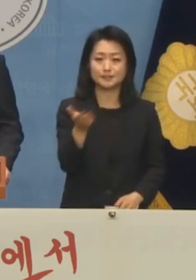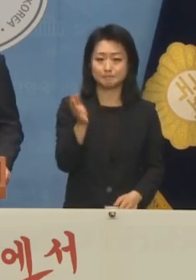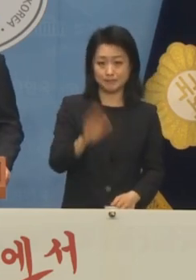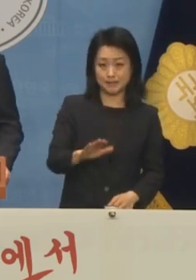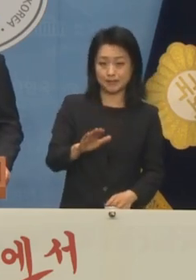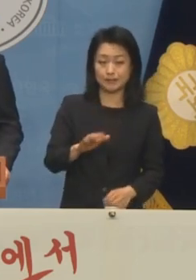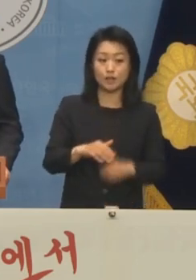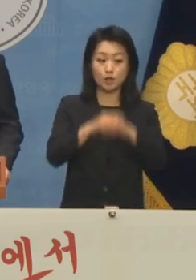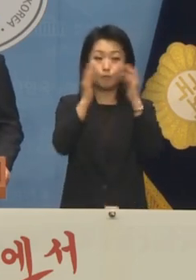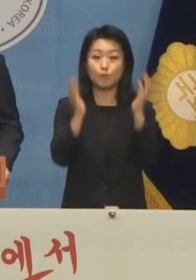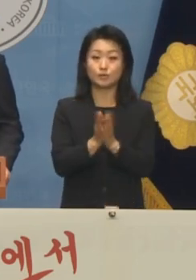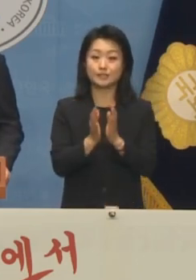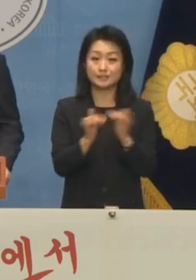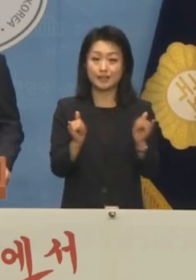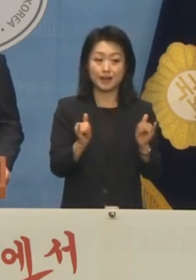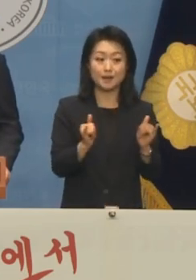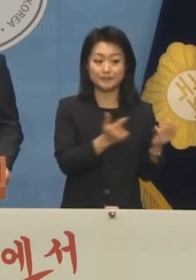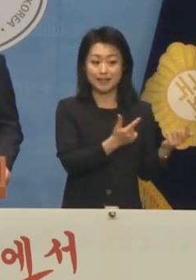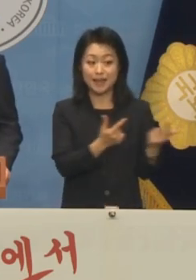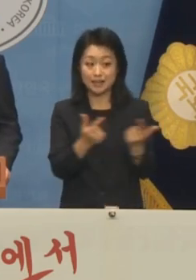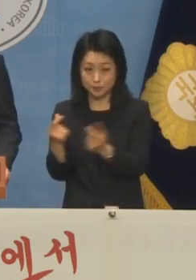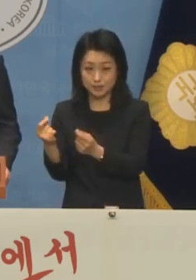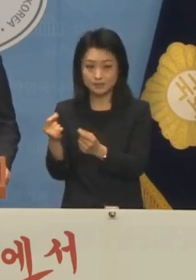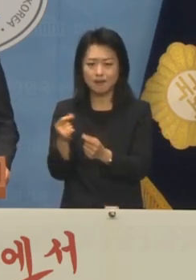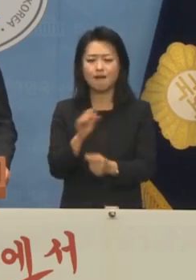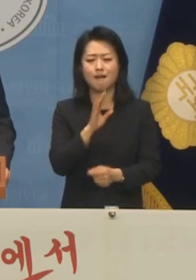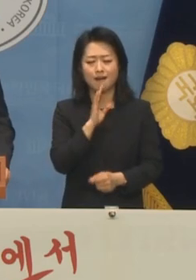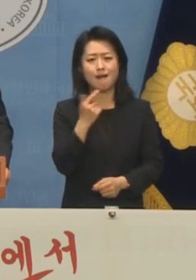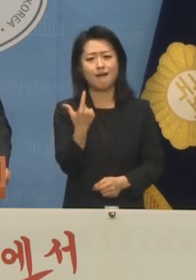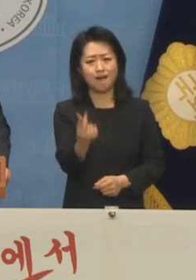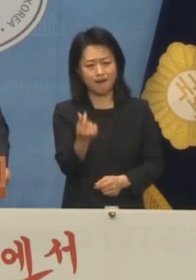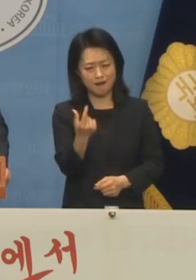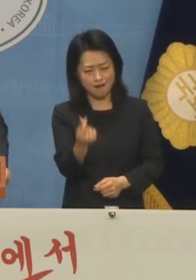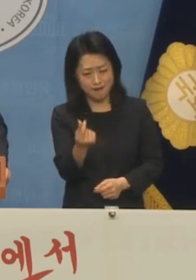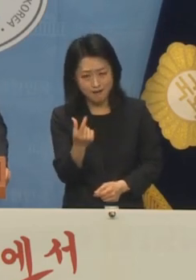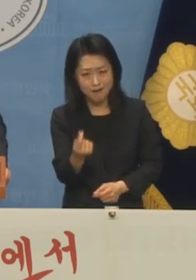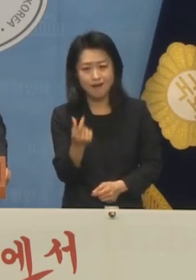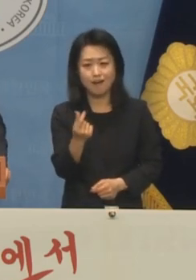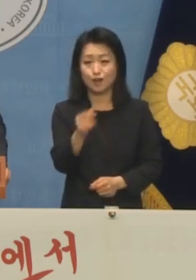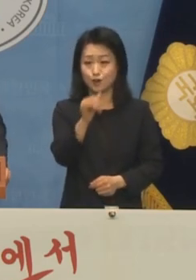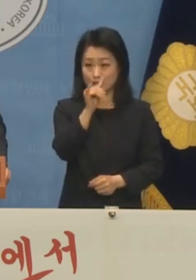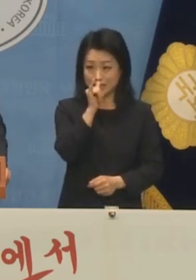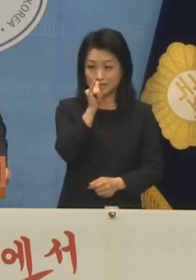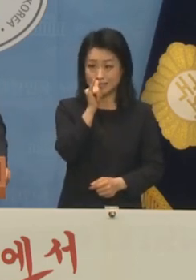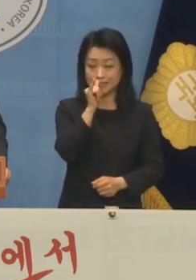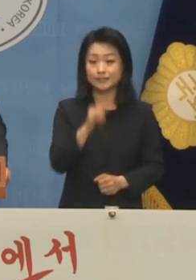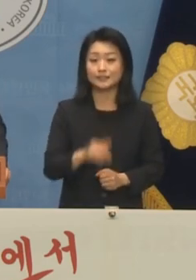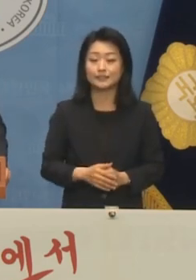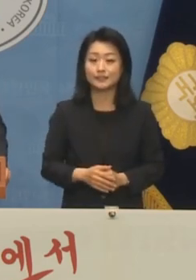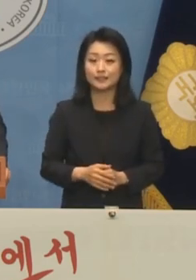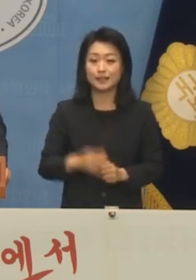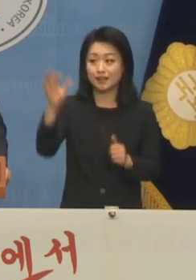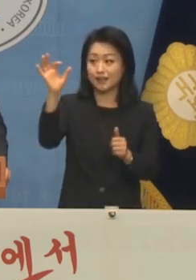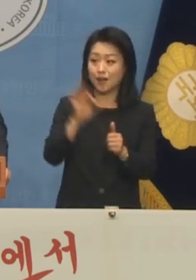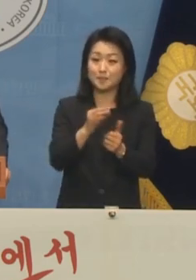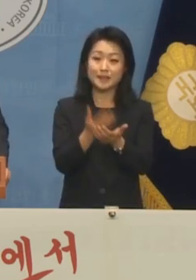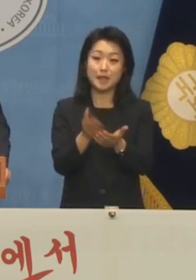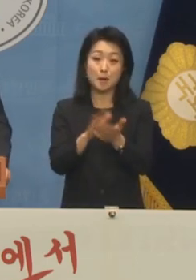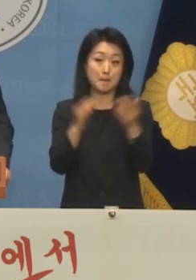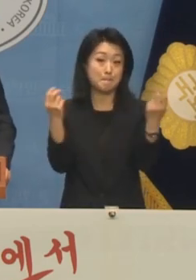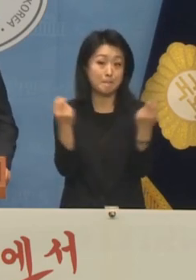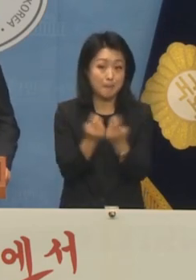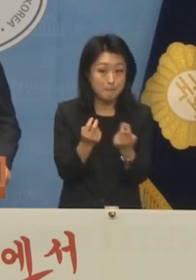우리는 모든 세대가 고개를 끄덕이고 동의할 수 있는 형평성 있는 연금개혁의